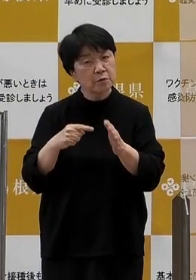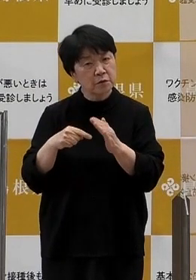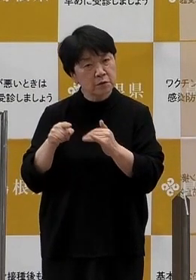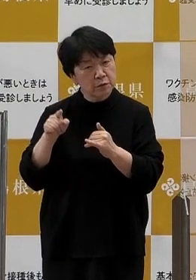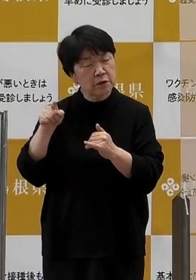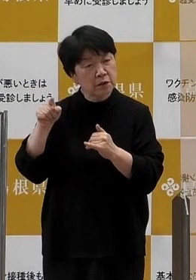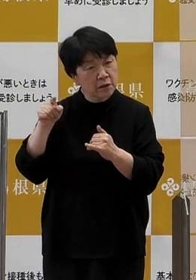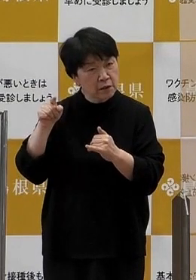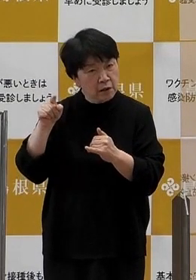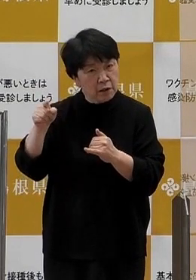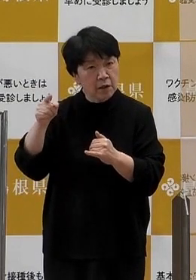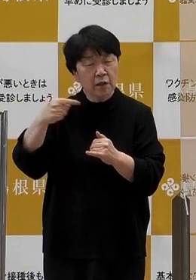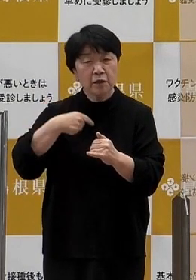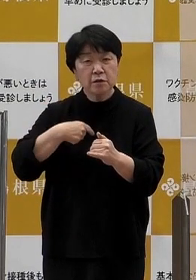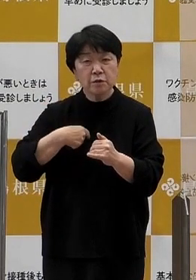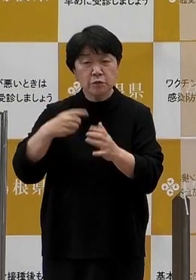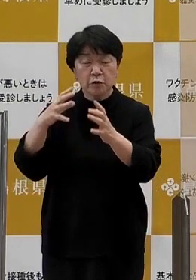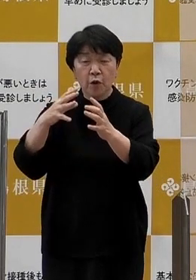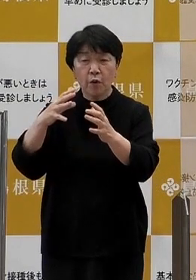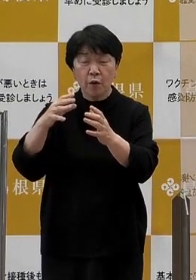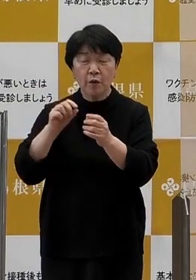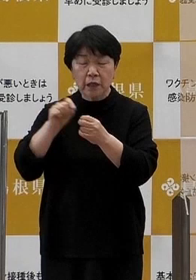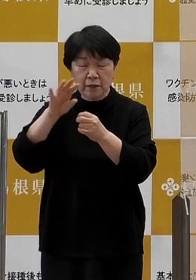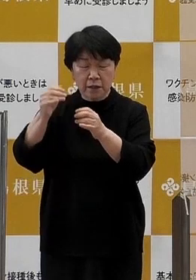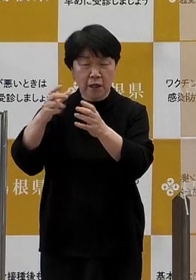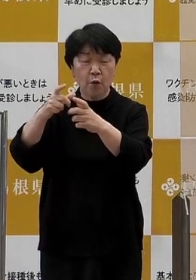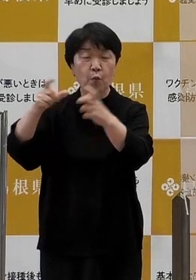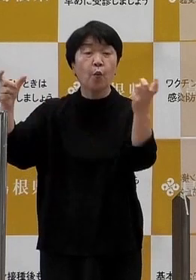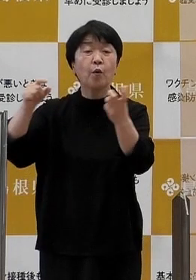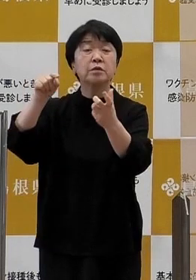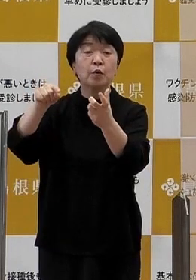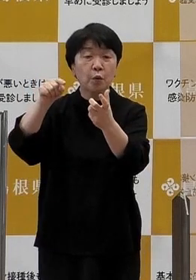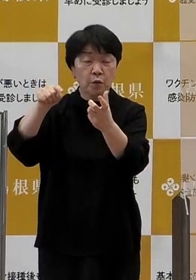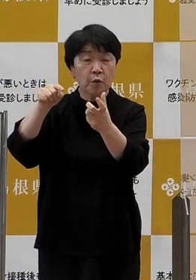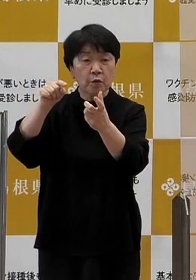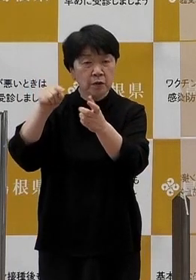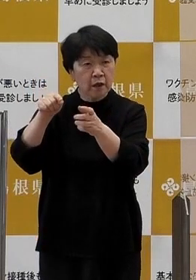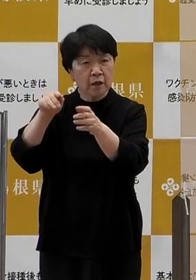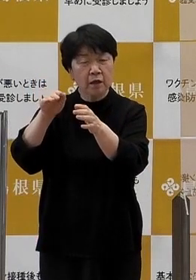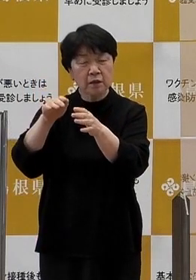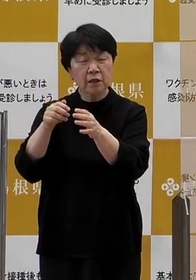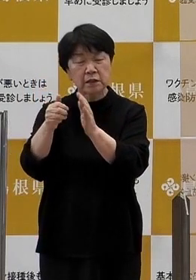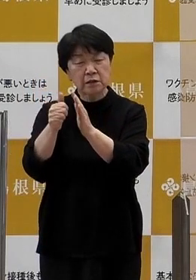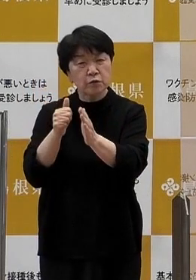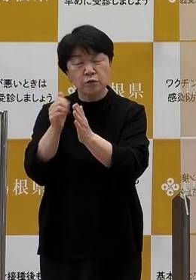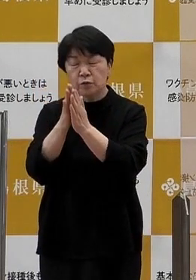ね、自分の感染リスクが高まるわけじゃ逆にないわけですよ。そういう方々にとっては、